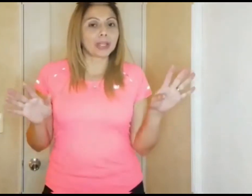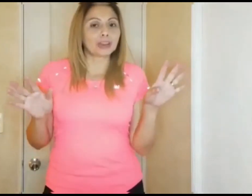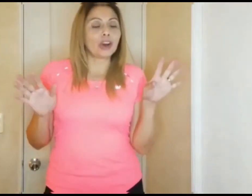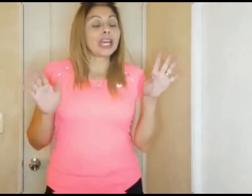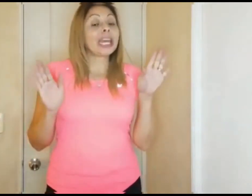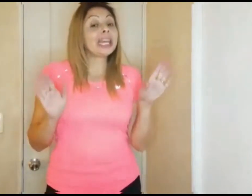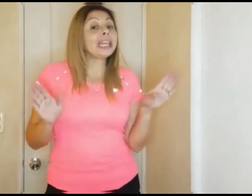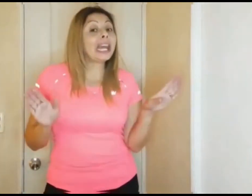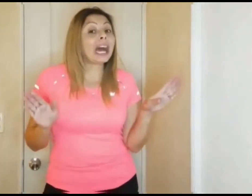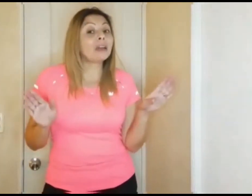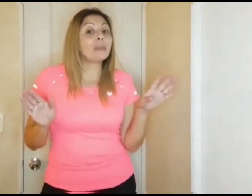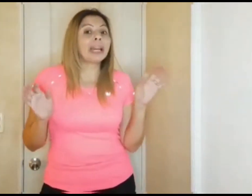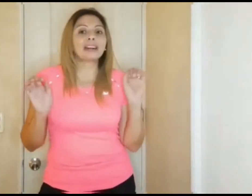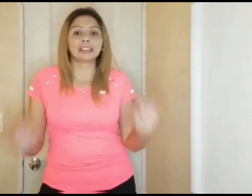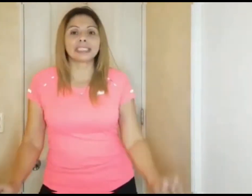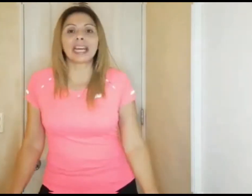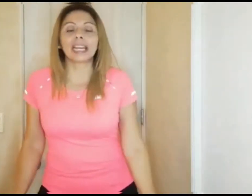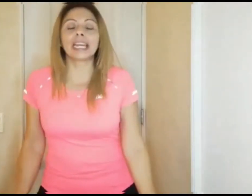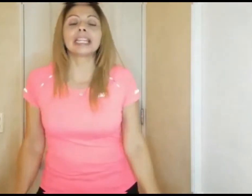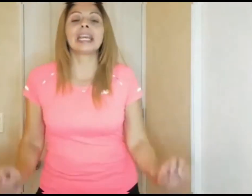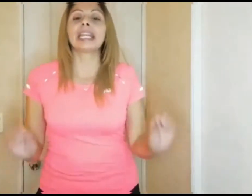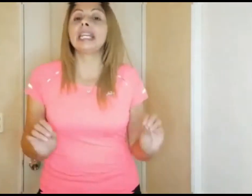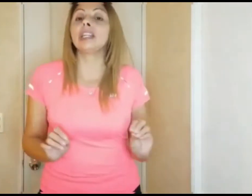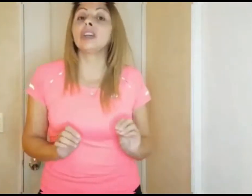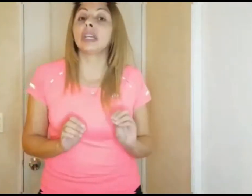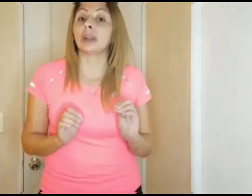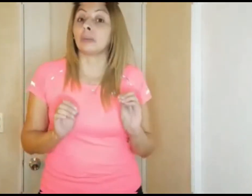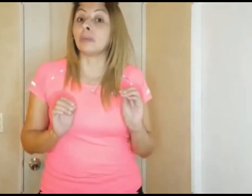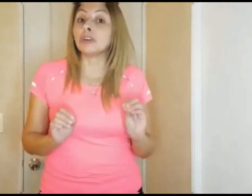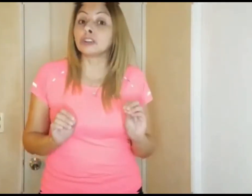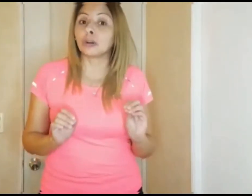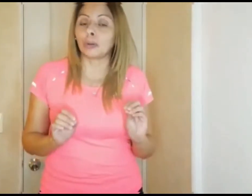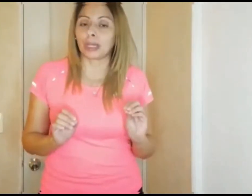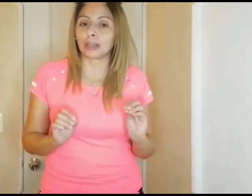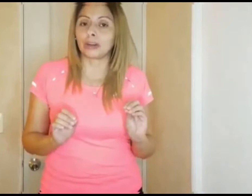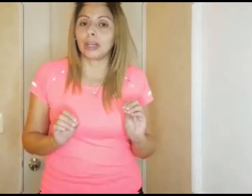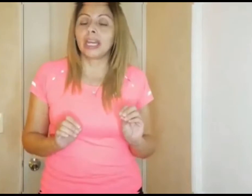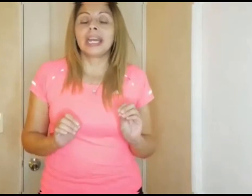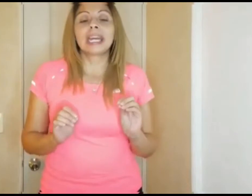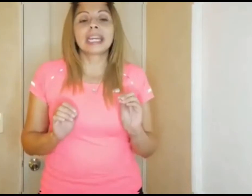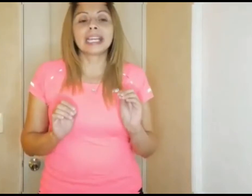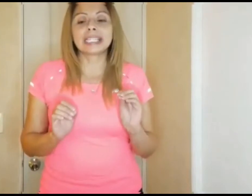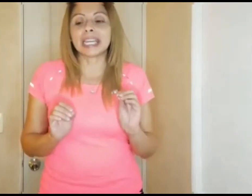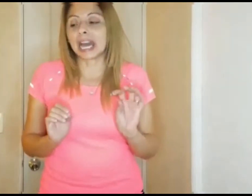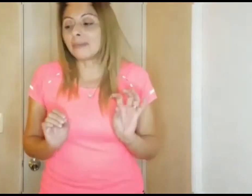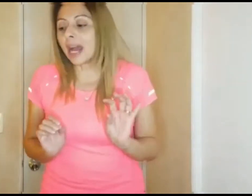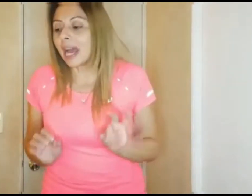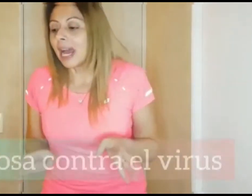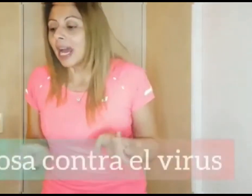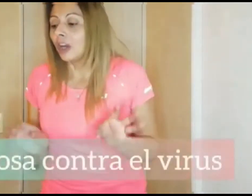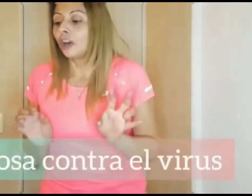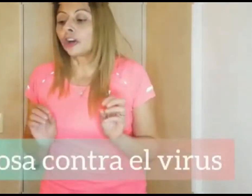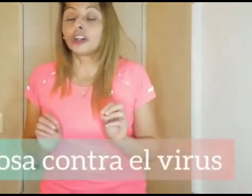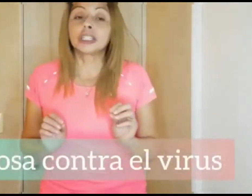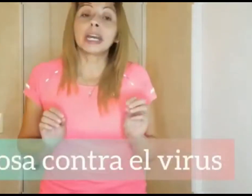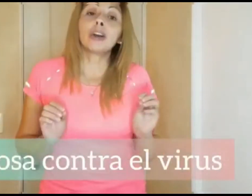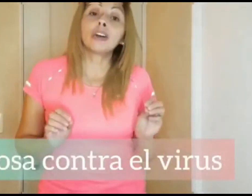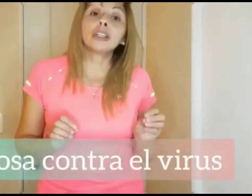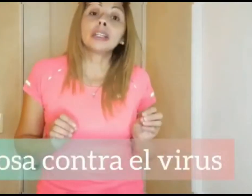momento indicado para contar este lindo y hermoso cuento que se llama Rosa contra